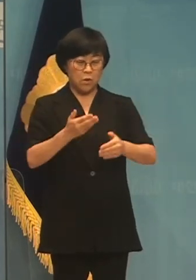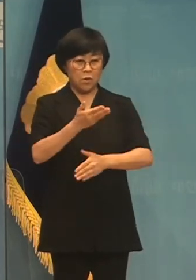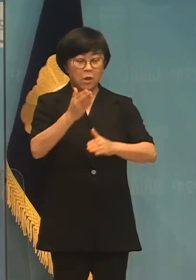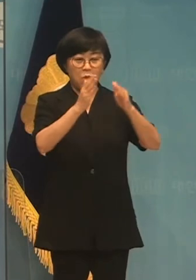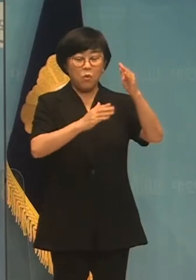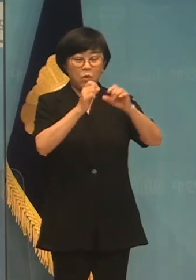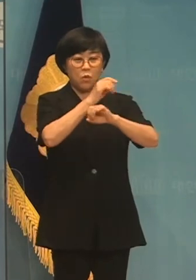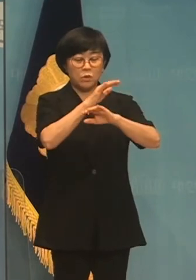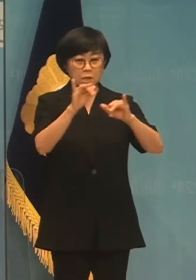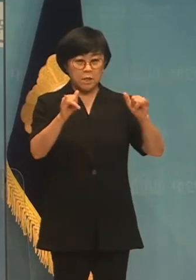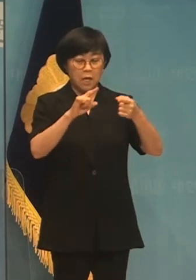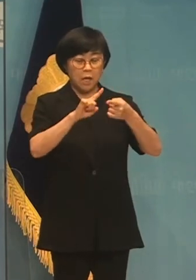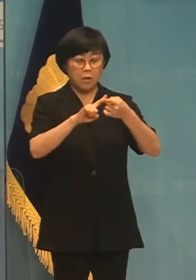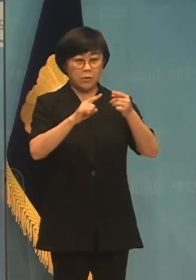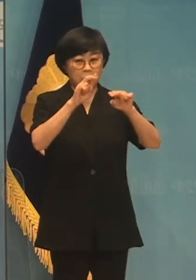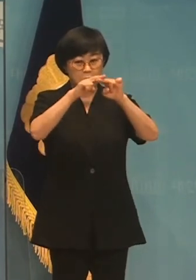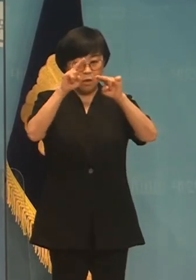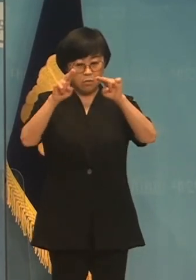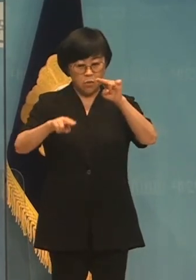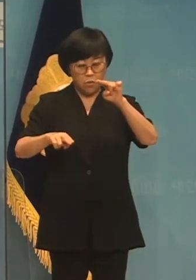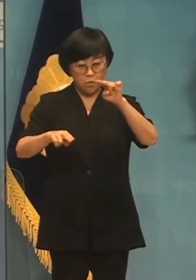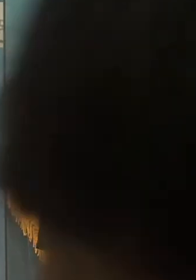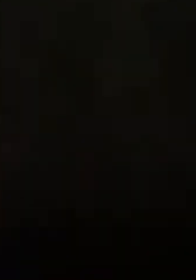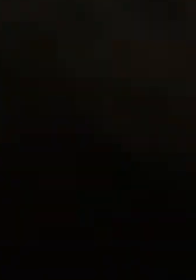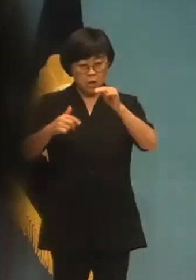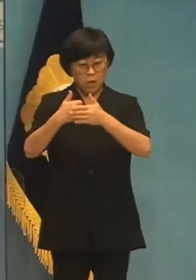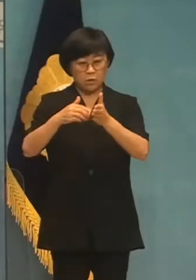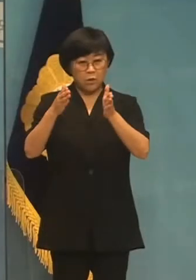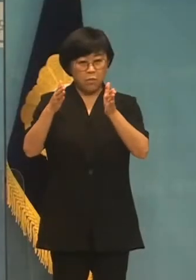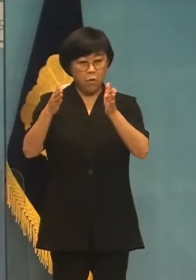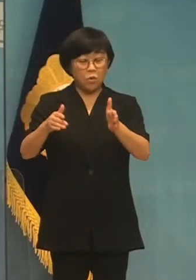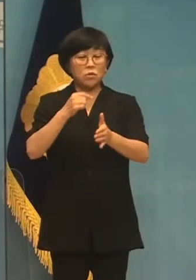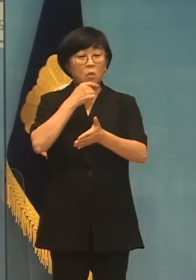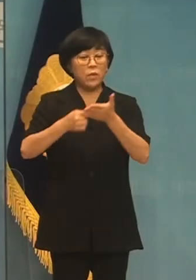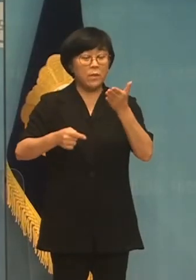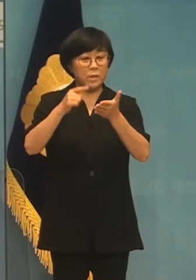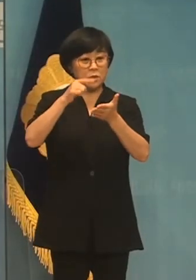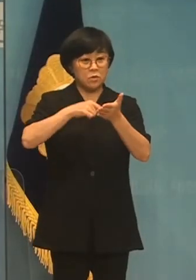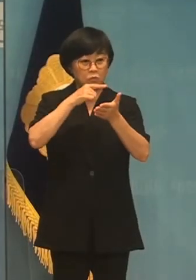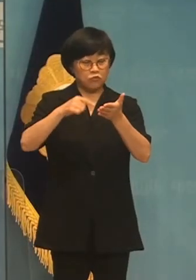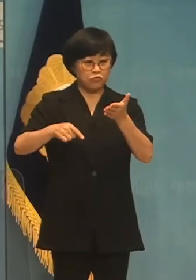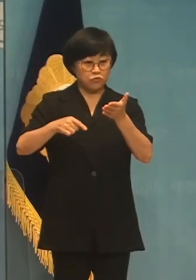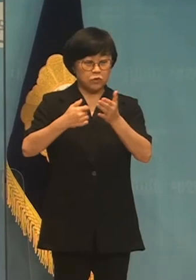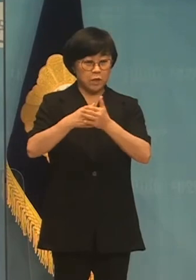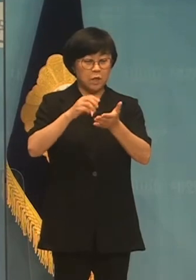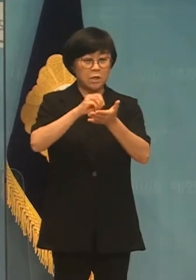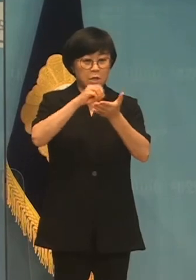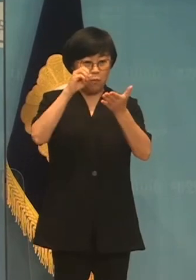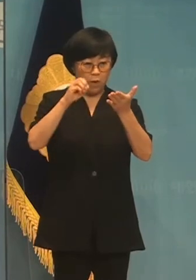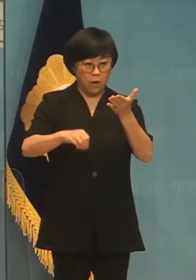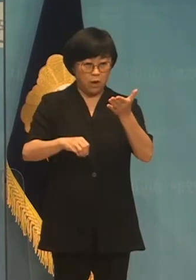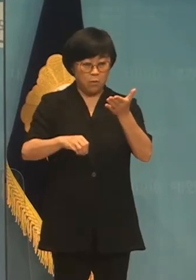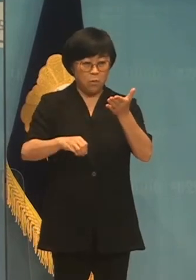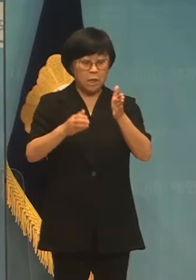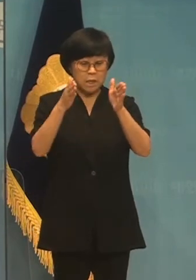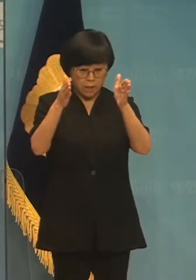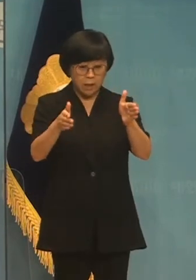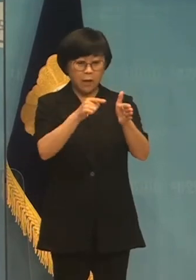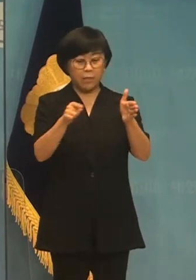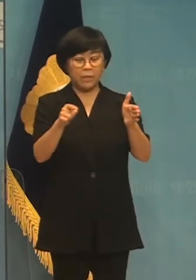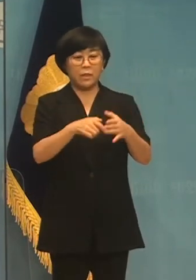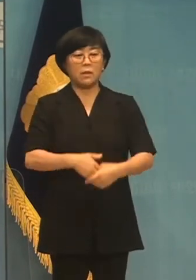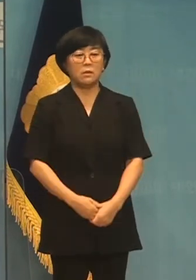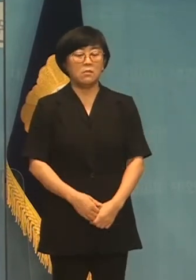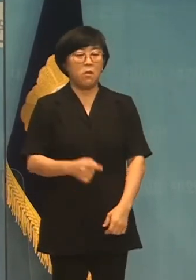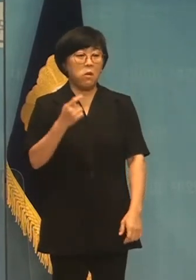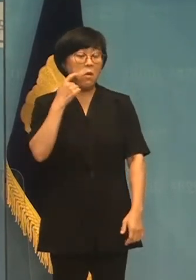고위공직자 선출직 공무원 퇴임 후 일정 시점까지는 징벌적 손해배상 청구 대상에서 제외,